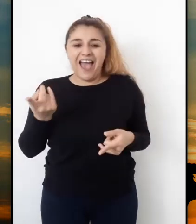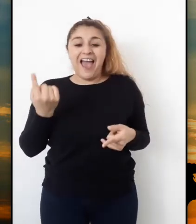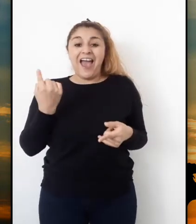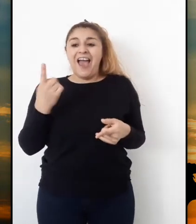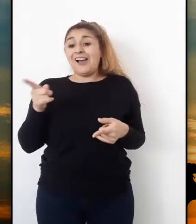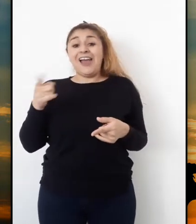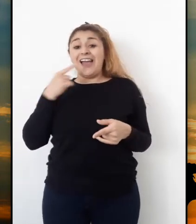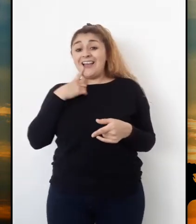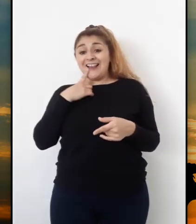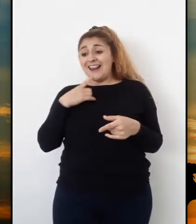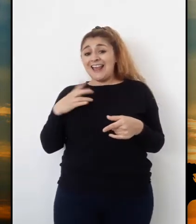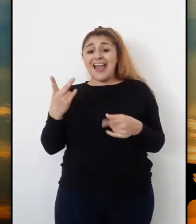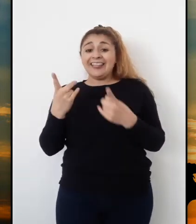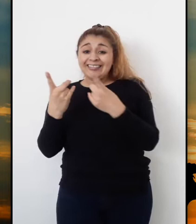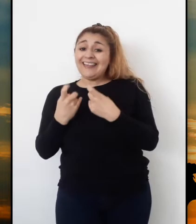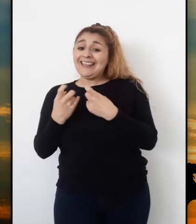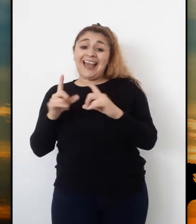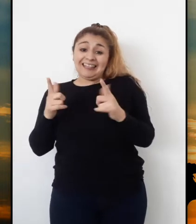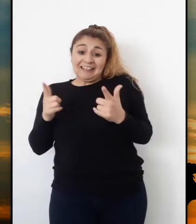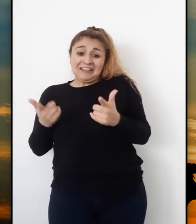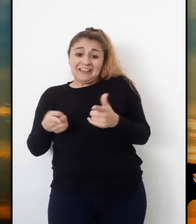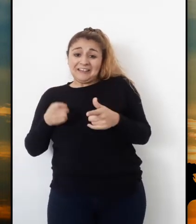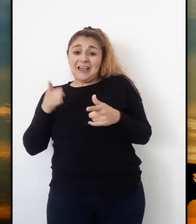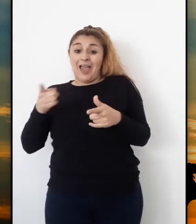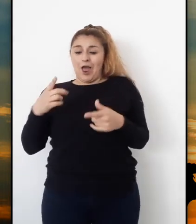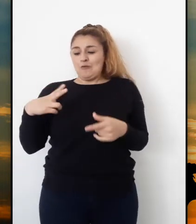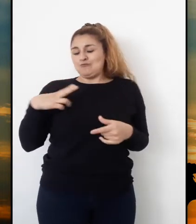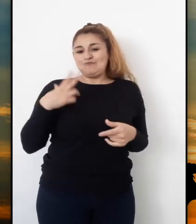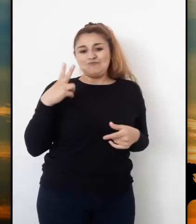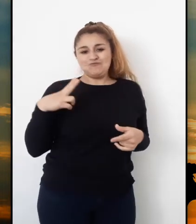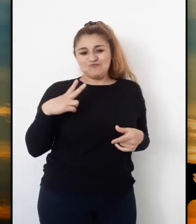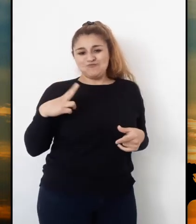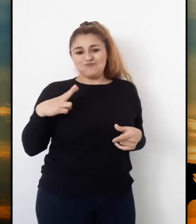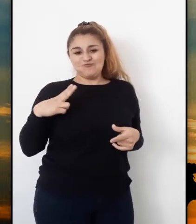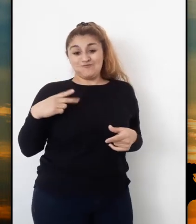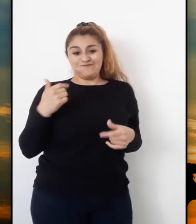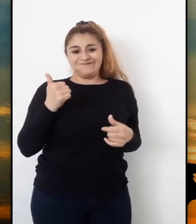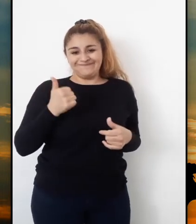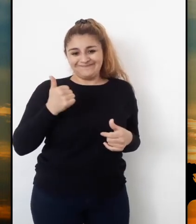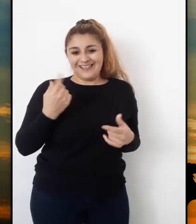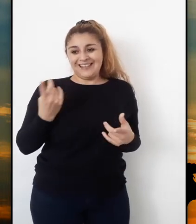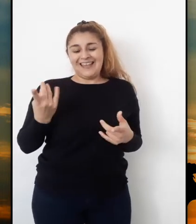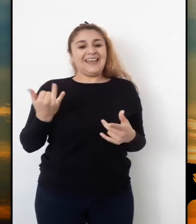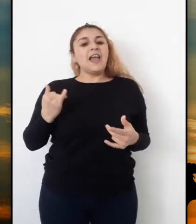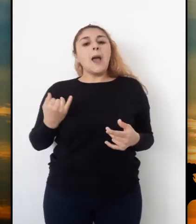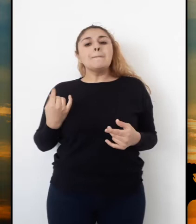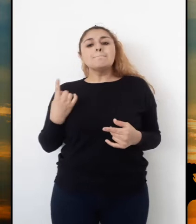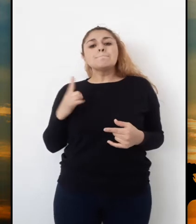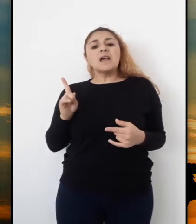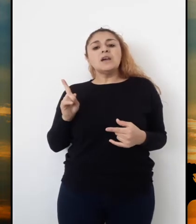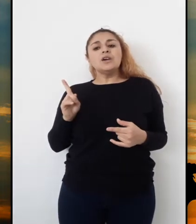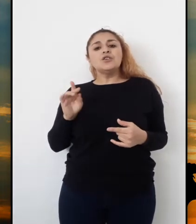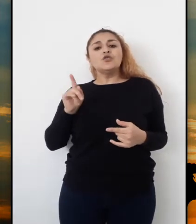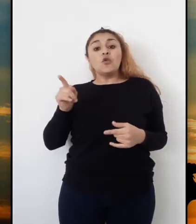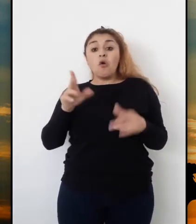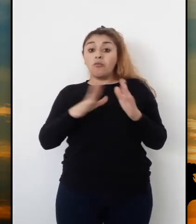le faltaba nada. La parole dit, la palabra dice, du séjour des morts, que en el Hades, où